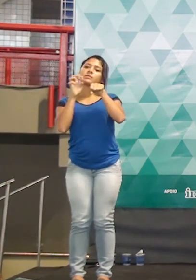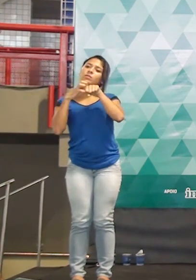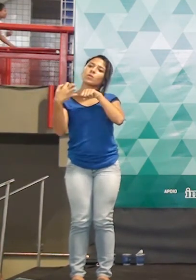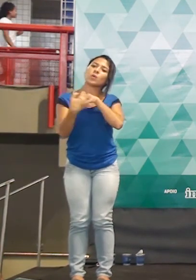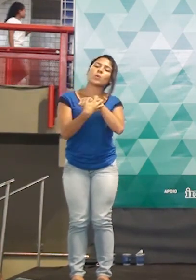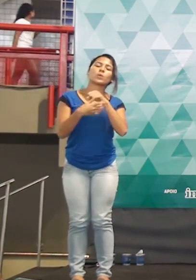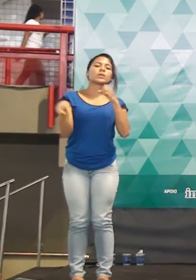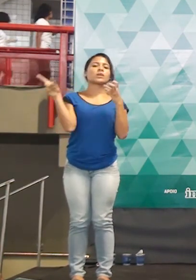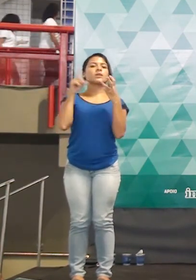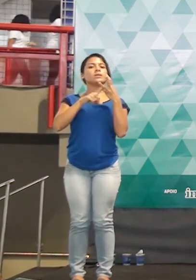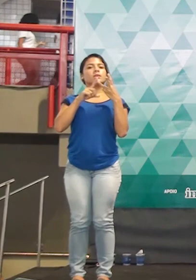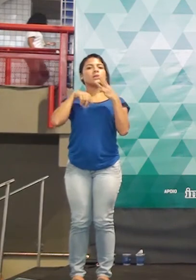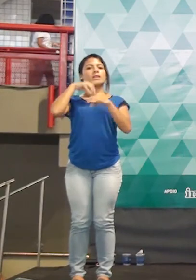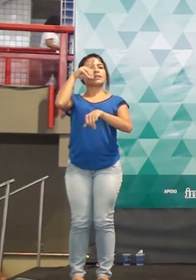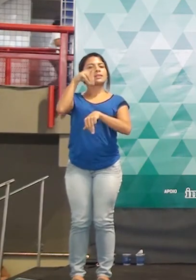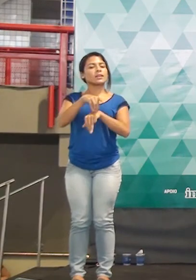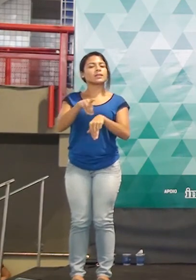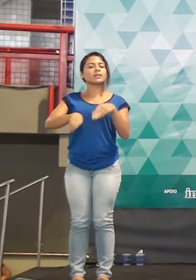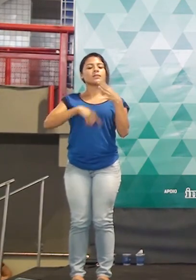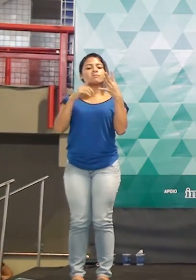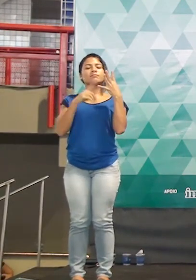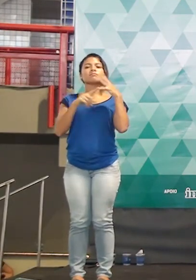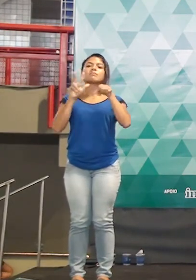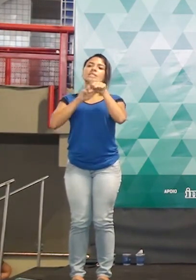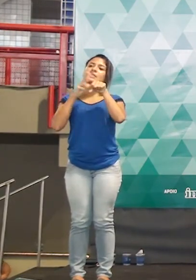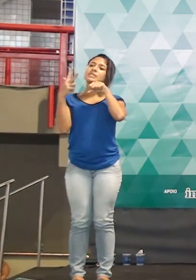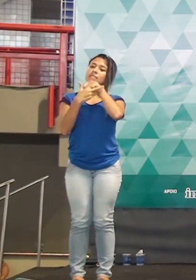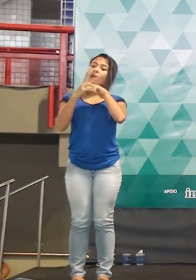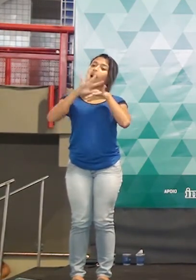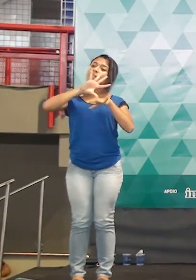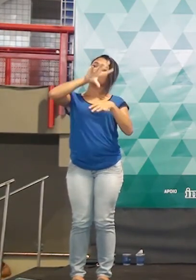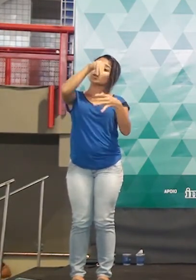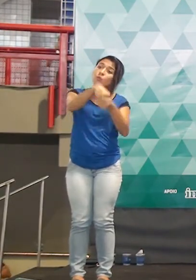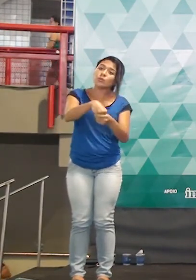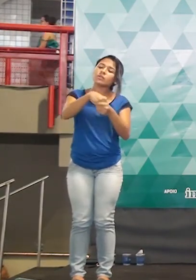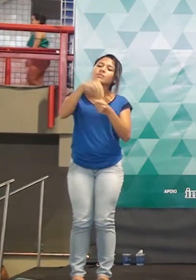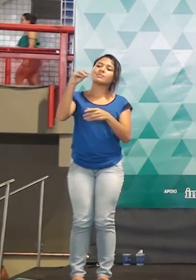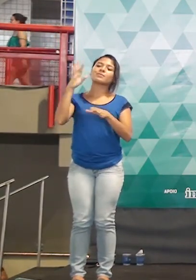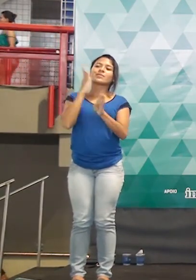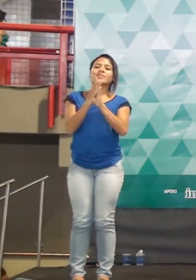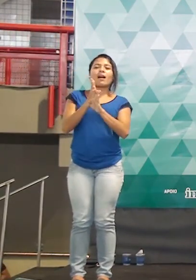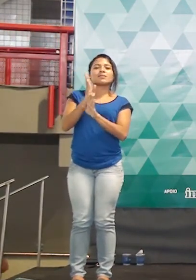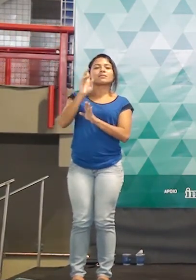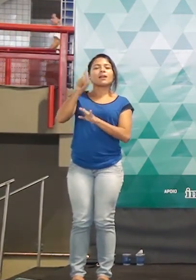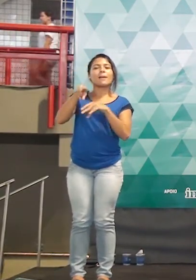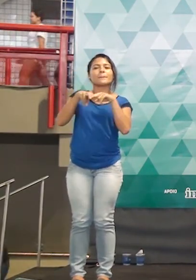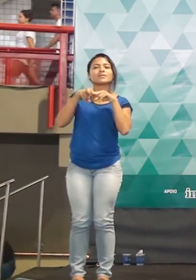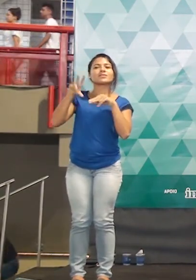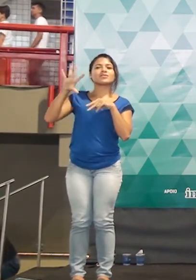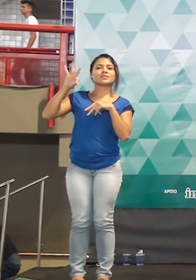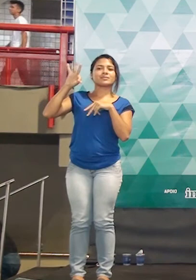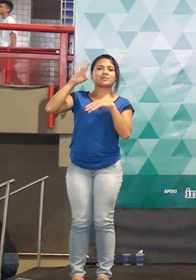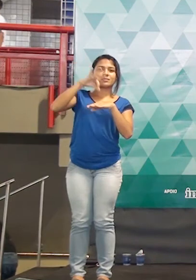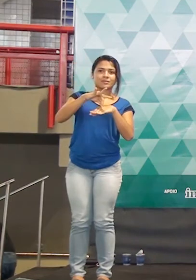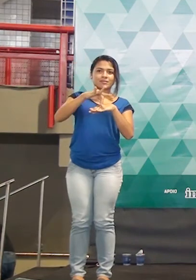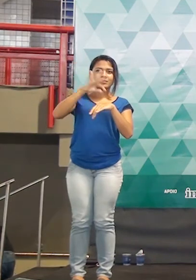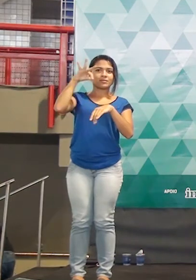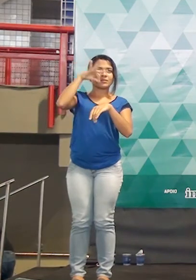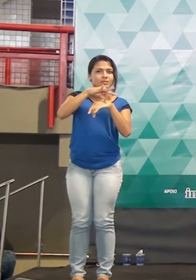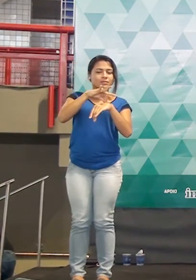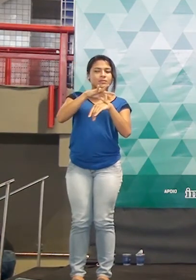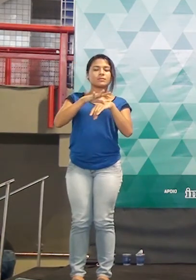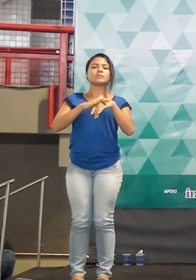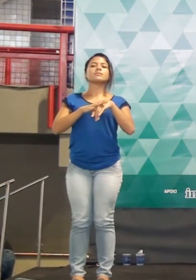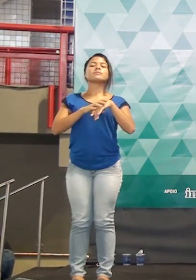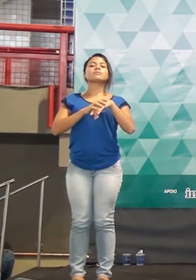vocês vão falar da zika, tá? São as 4 doenças transmitidas pelo mesmo vetor. E